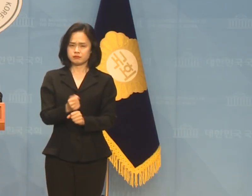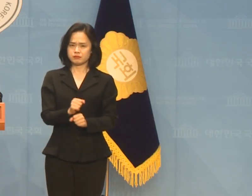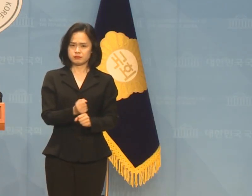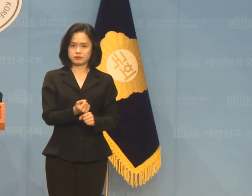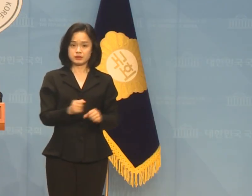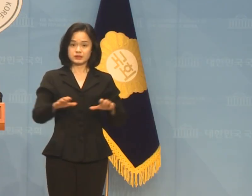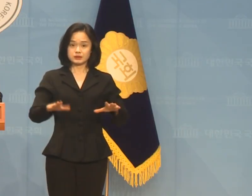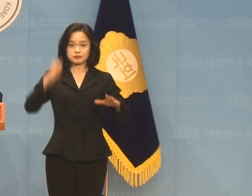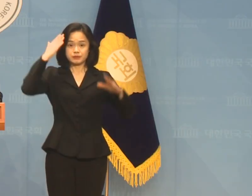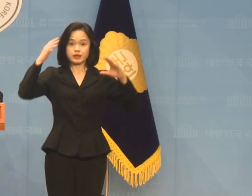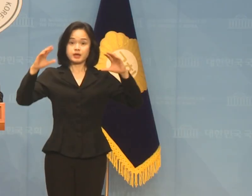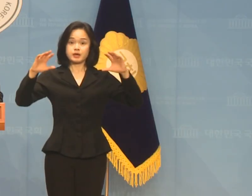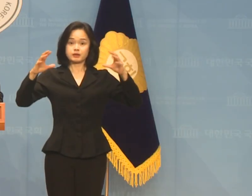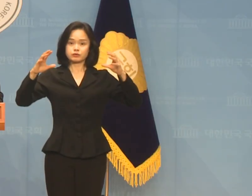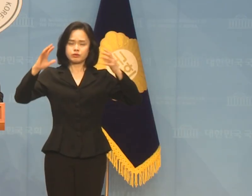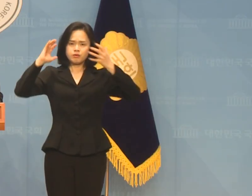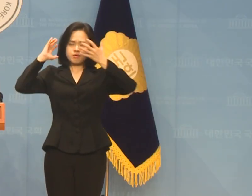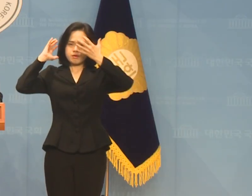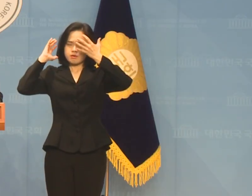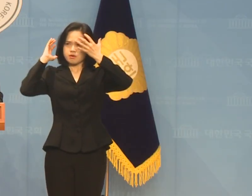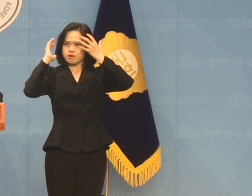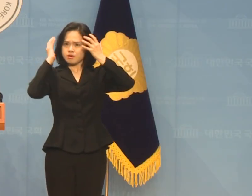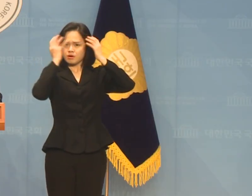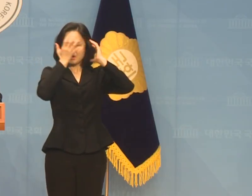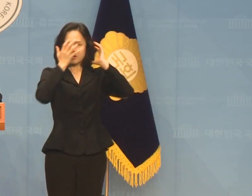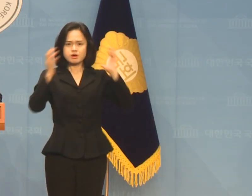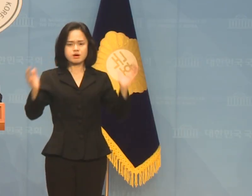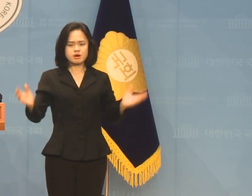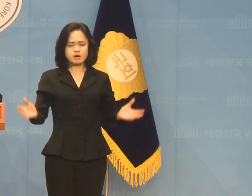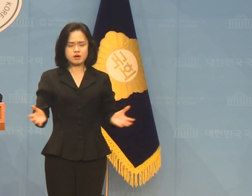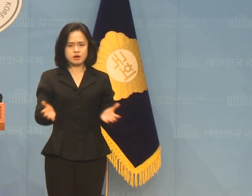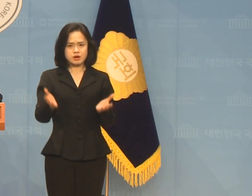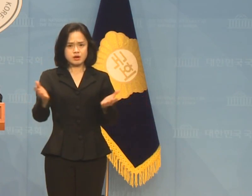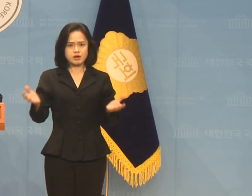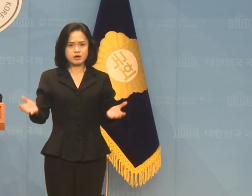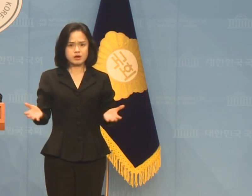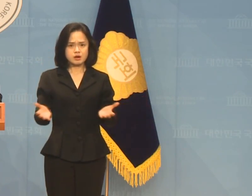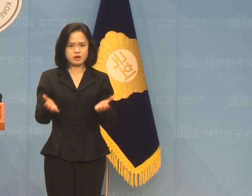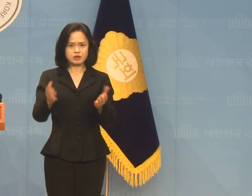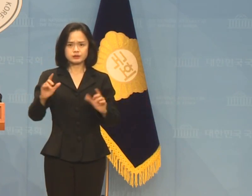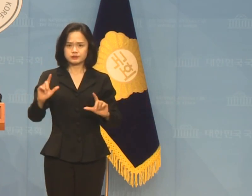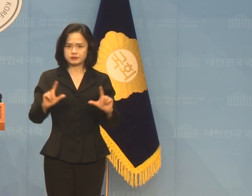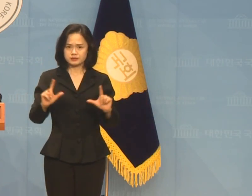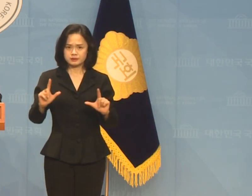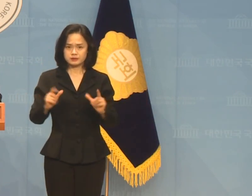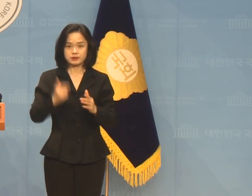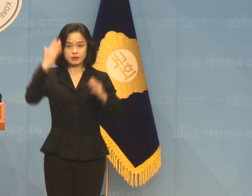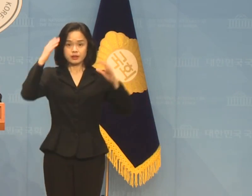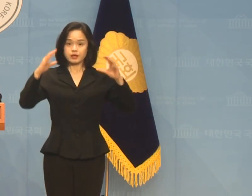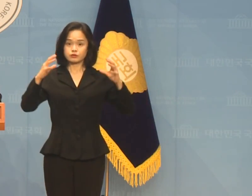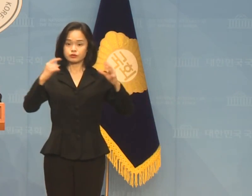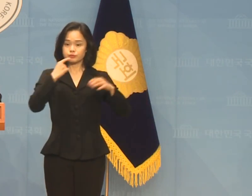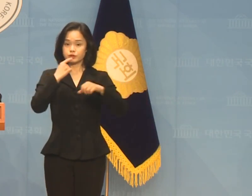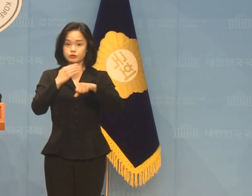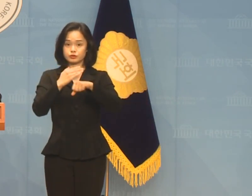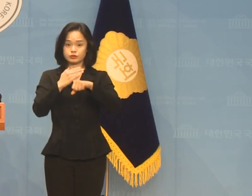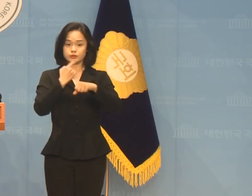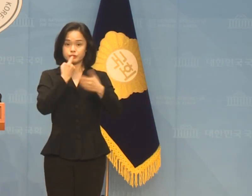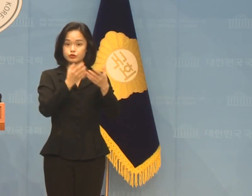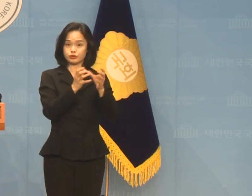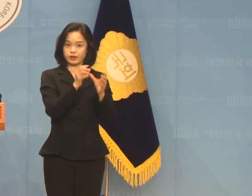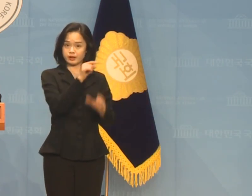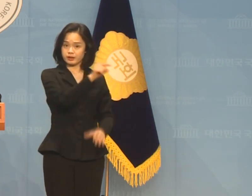대한민국을 극심한 혼돈 속으로 몰아넣고 있습니다. 대한민국은 지금 민주당이 일으킨